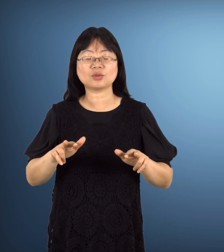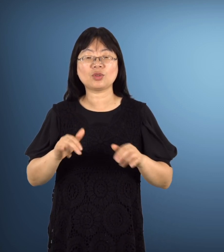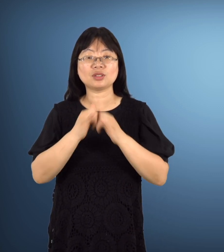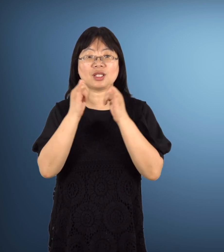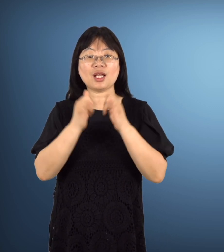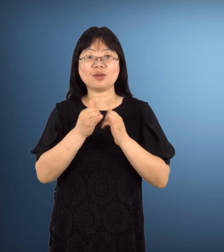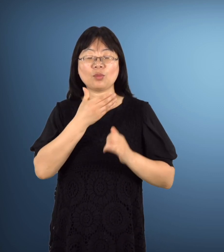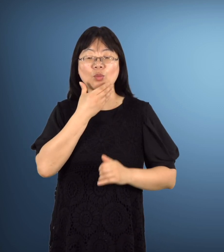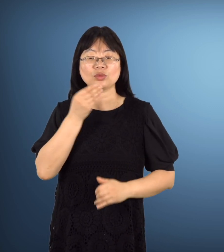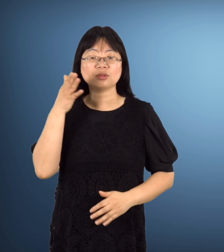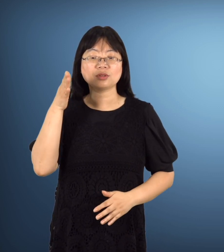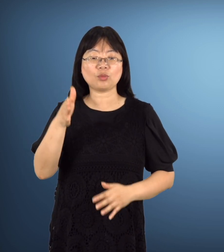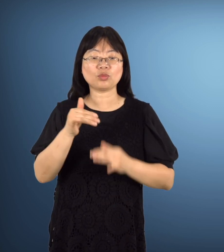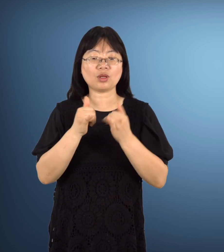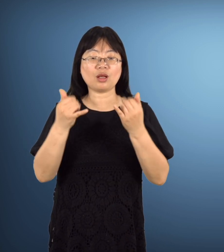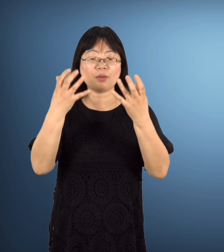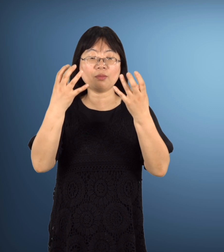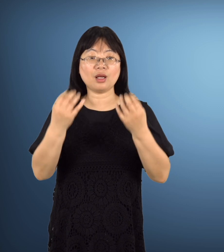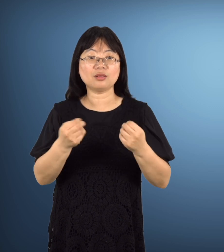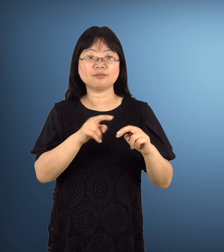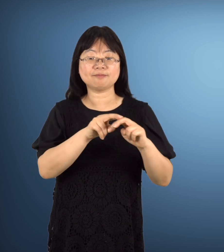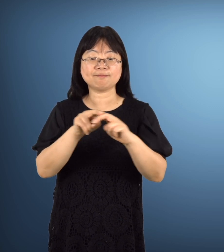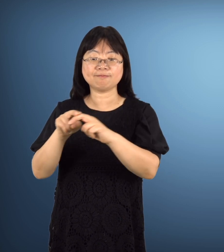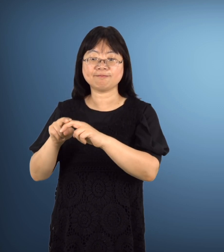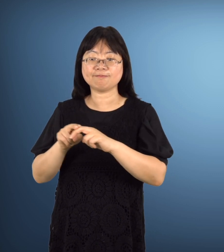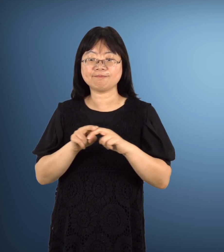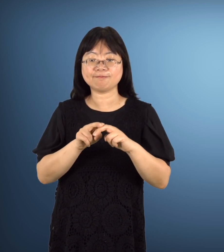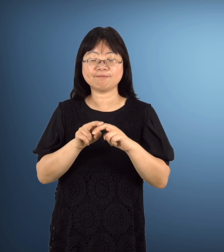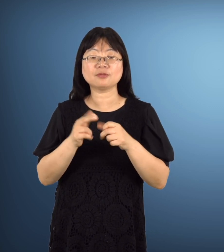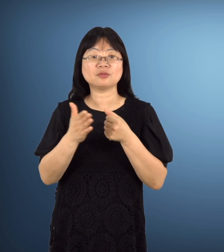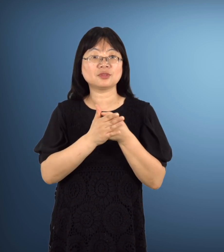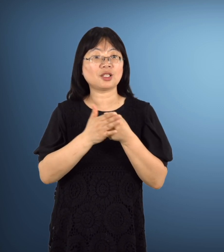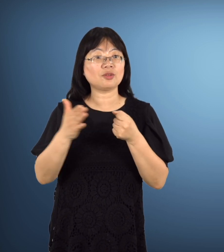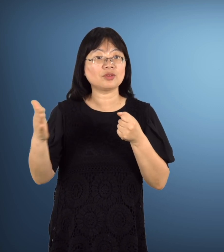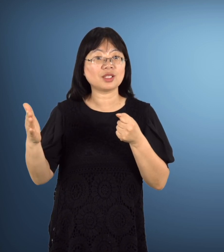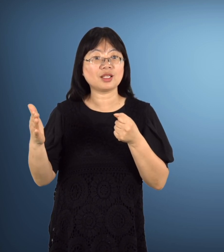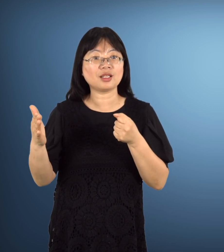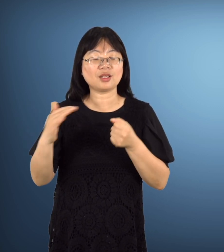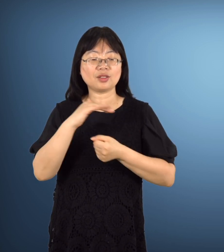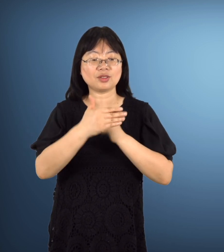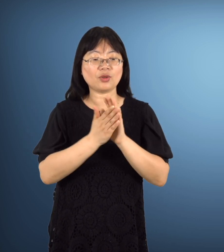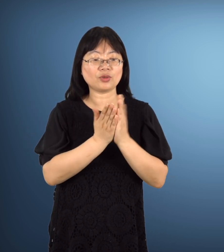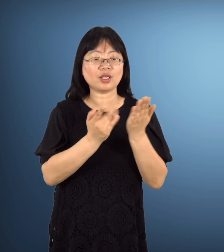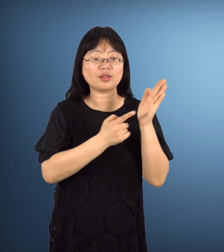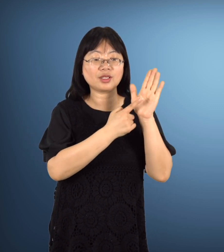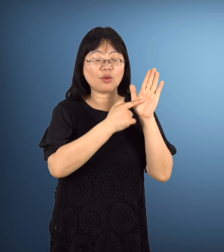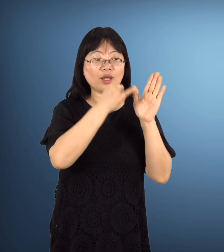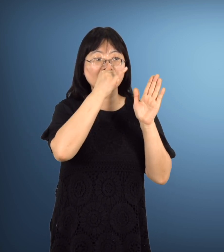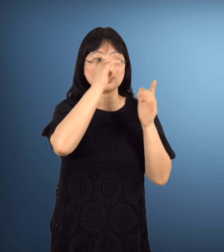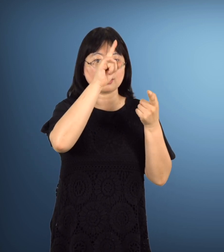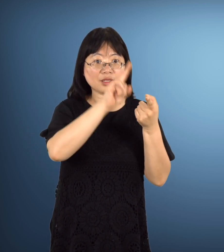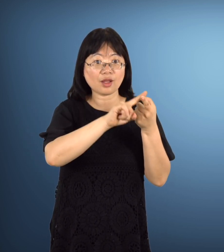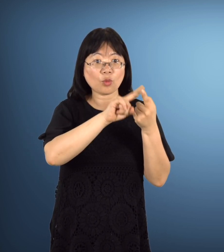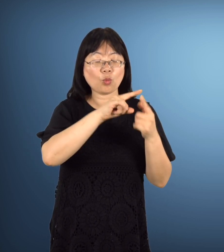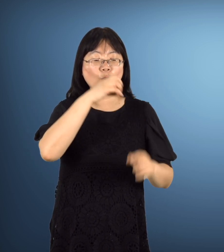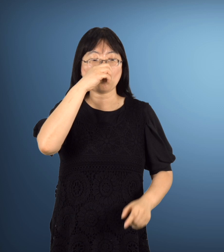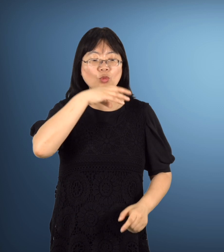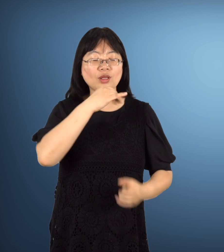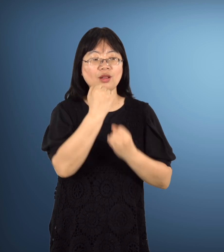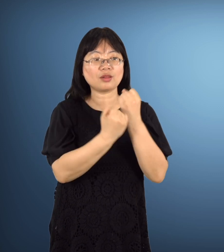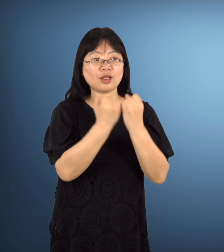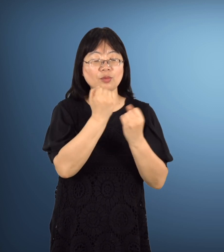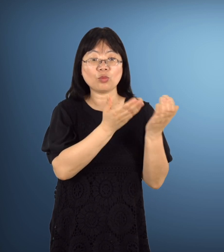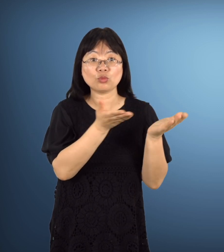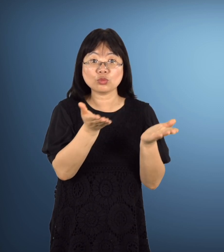분야의 전문가분들도 앉아 계실 테니까 성경에 나와 있는 표현대로 그냥